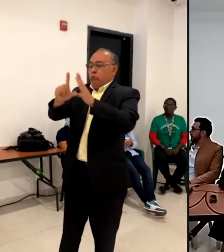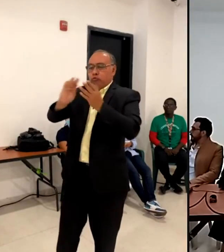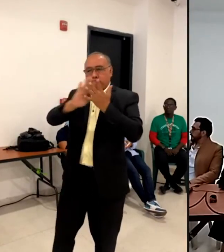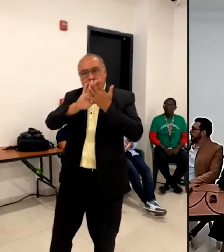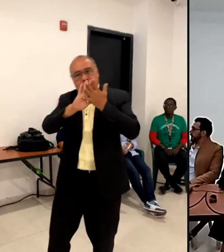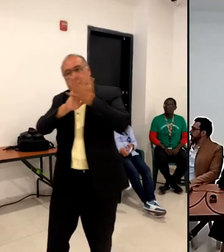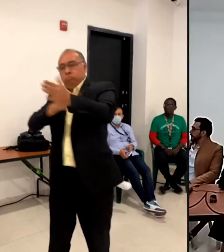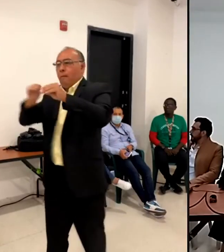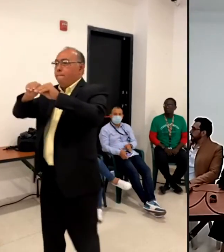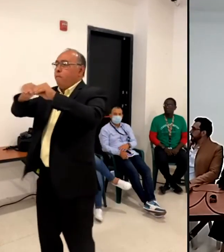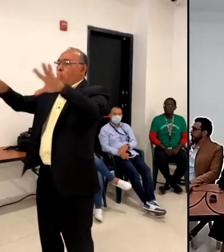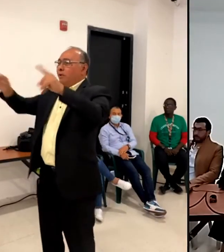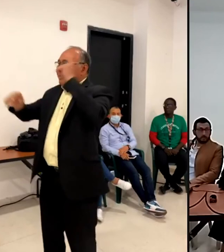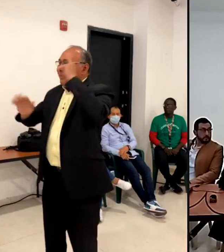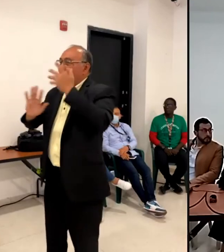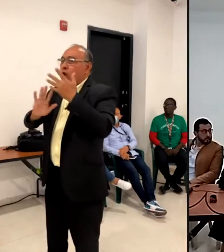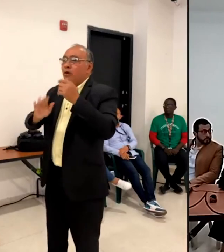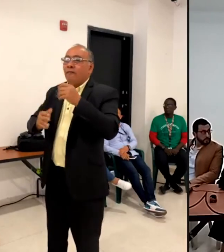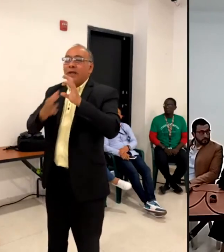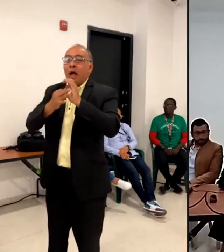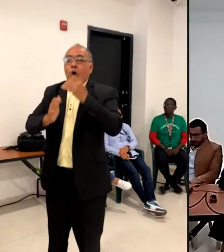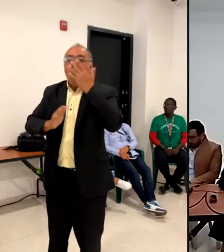con el compromiso